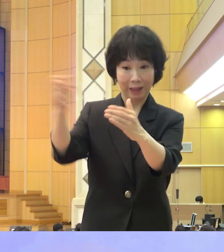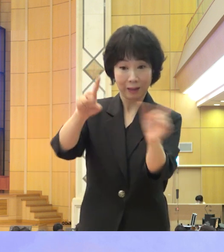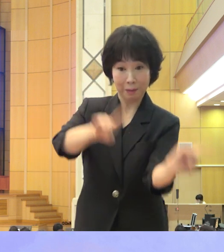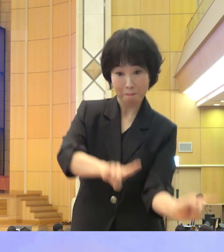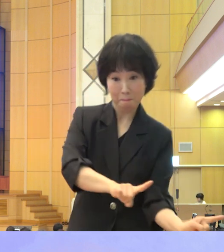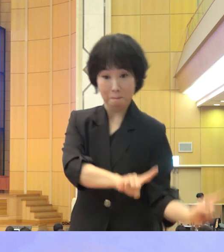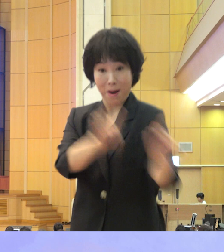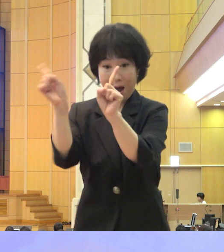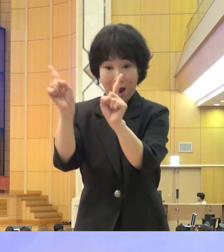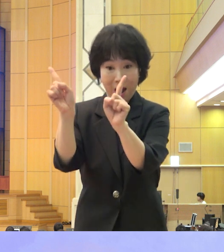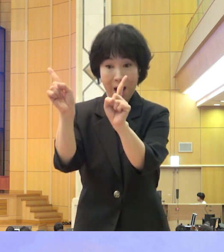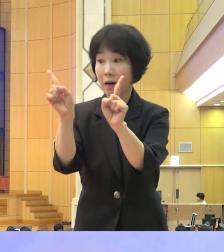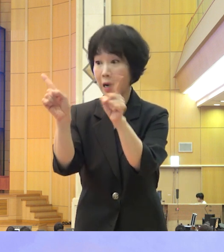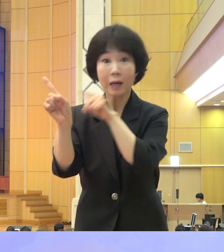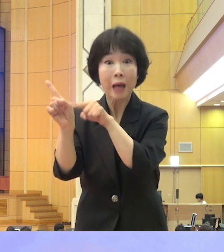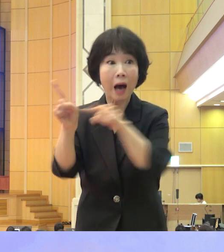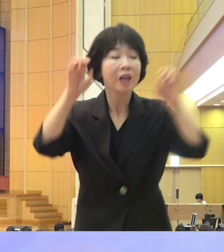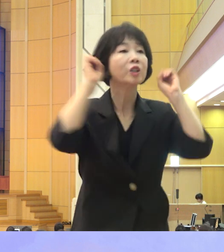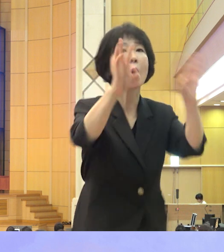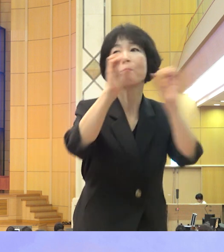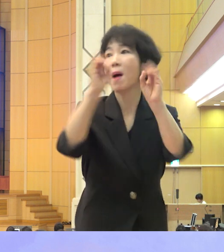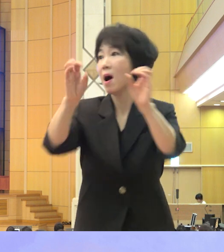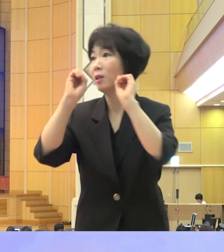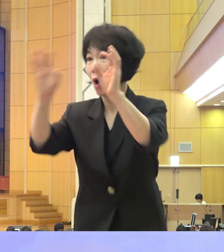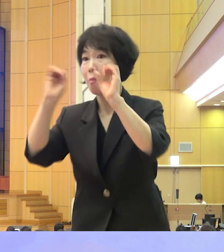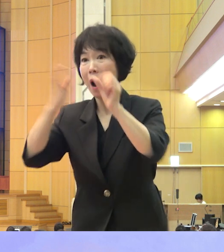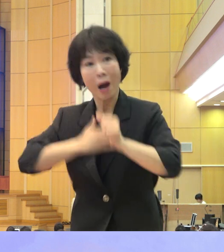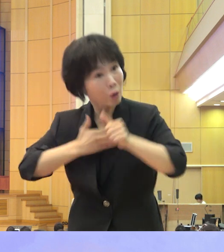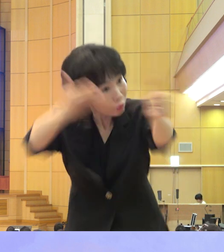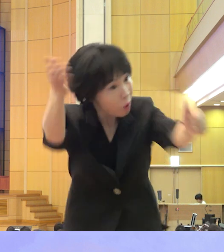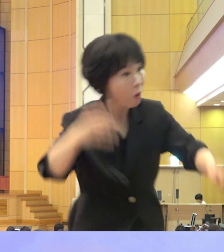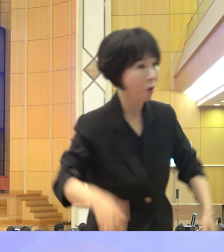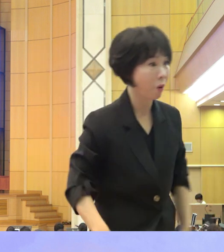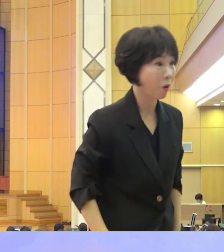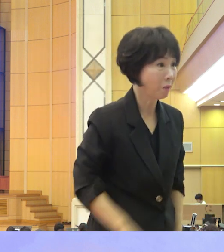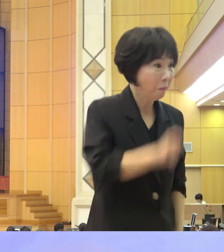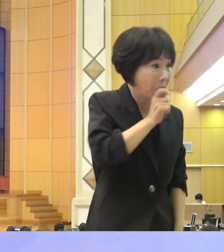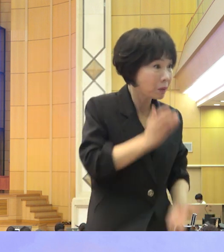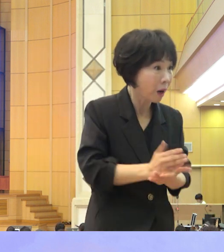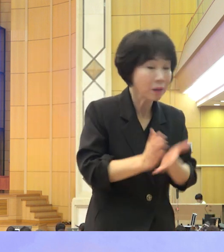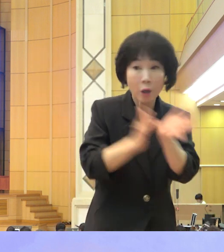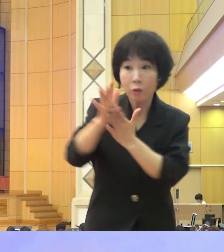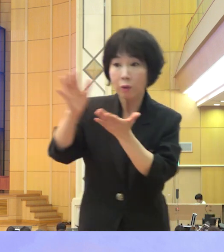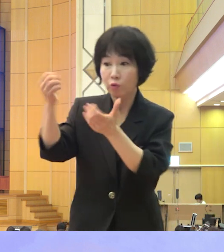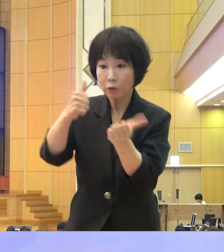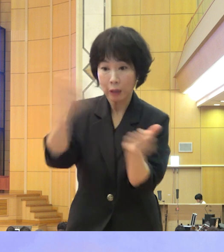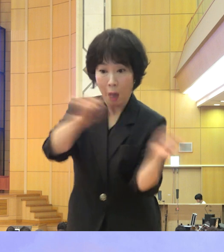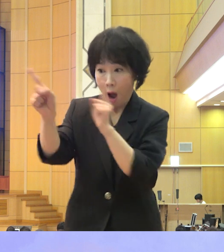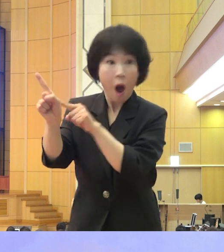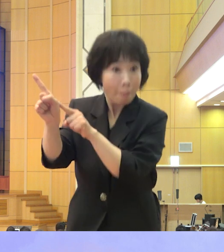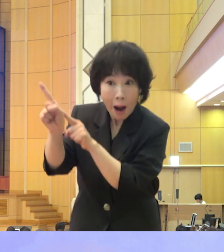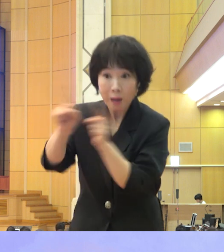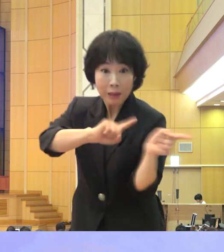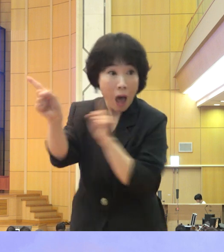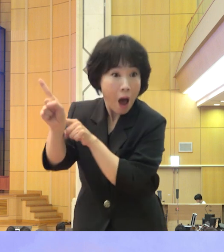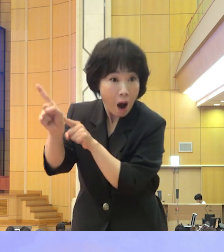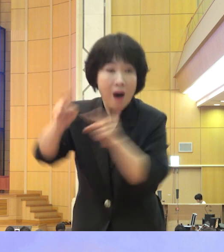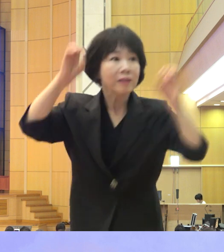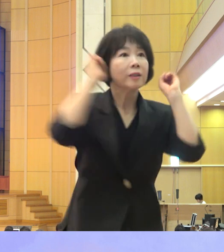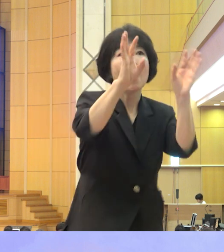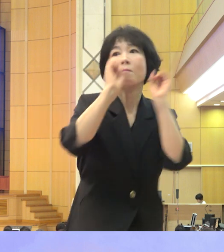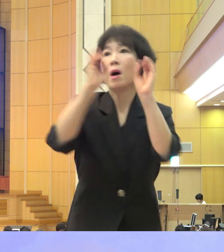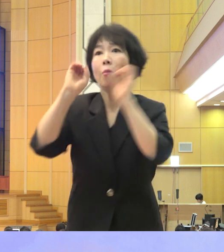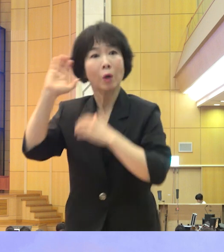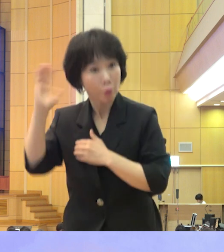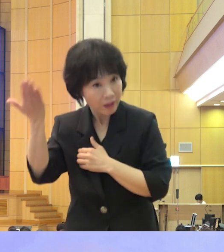자 가운데서 다시 살아나셨다 전파되었거늘, 너희 중에서 예수 믿는다고